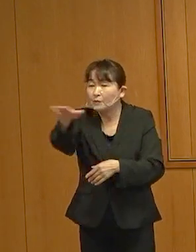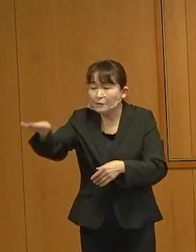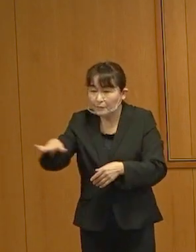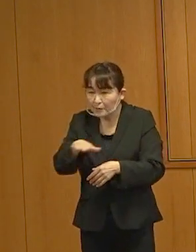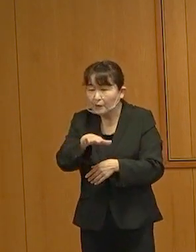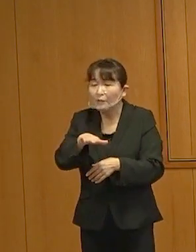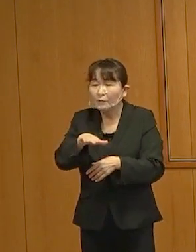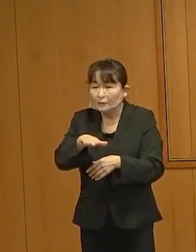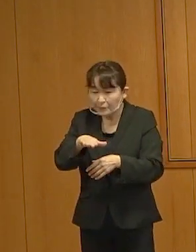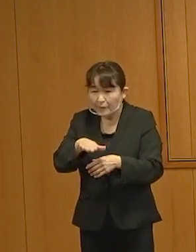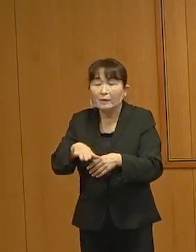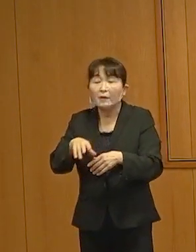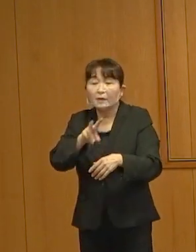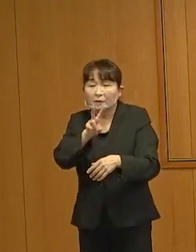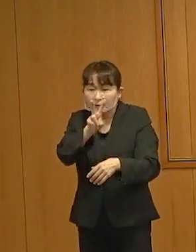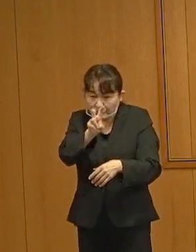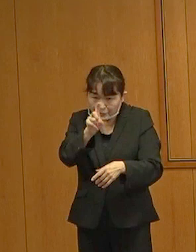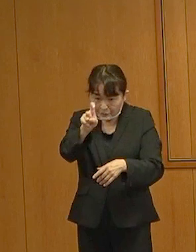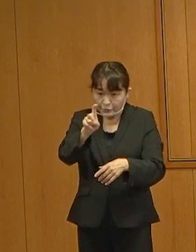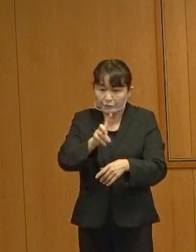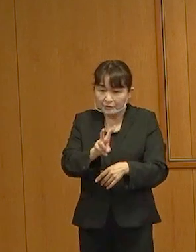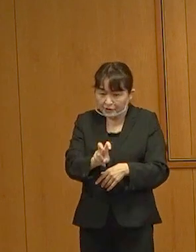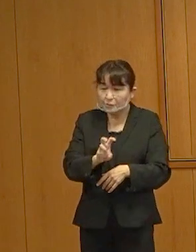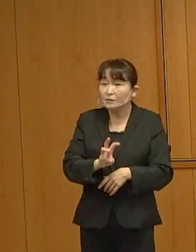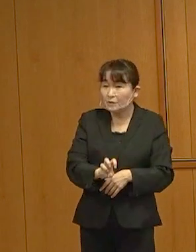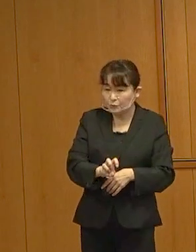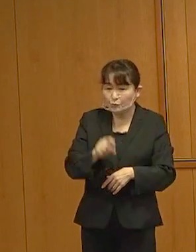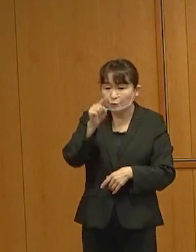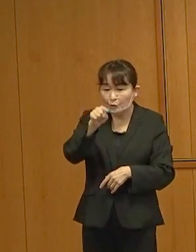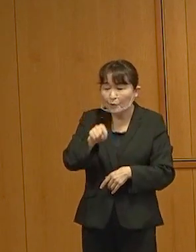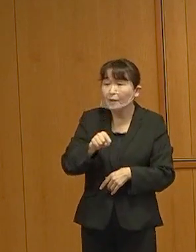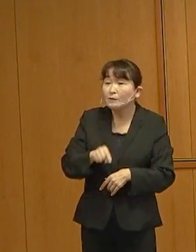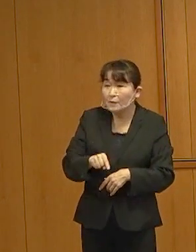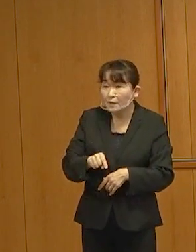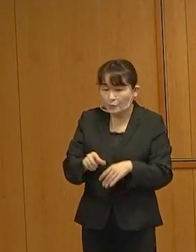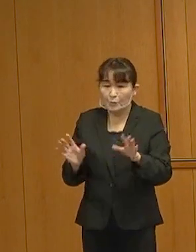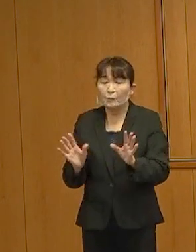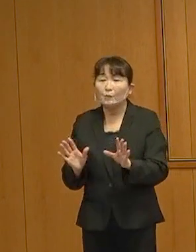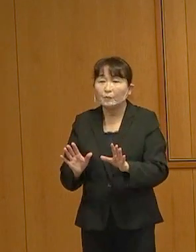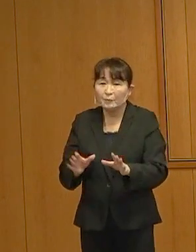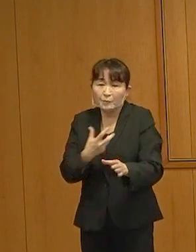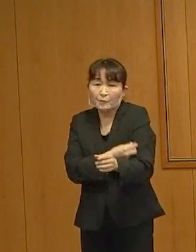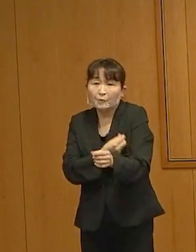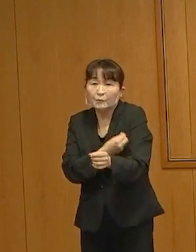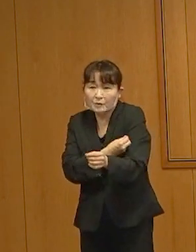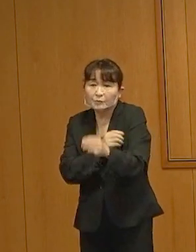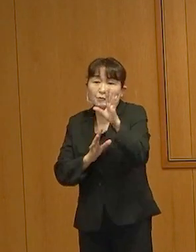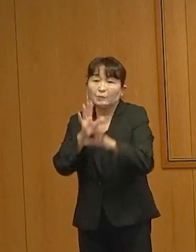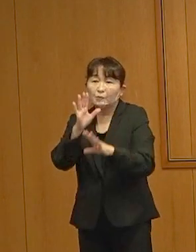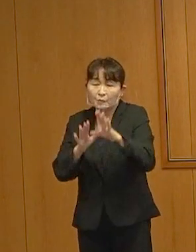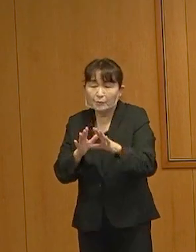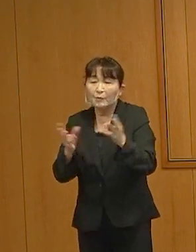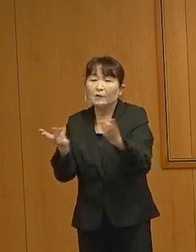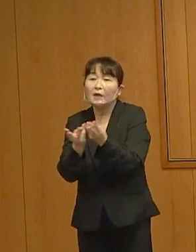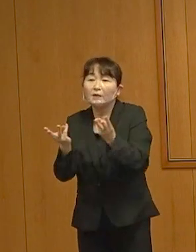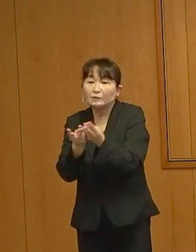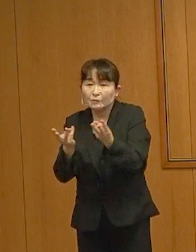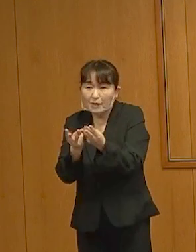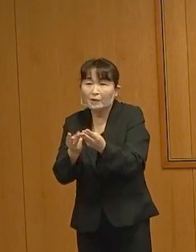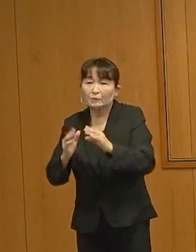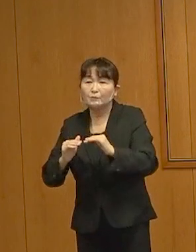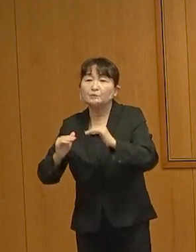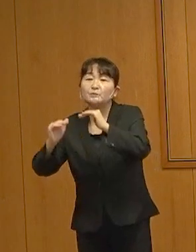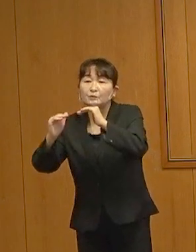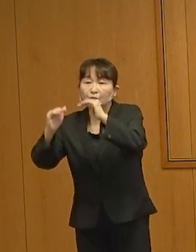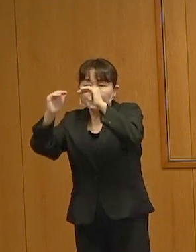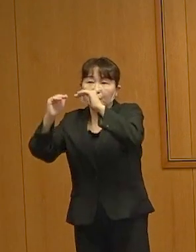42.2ポイント、20代で 34.5ポイント、30代で 33.6 ポイント伸びております